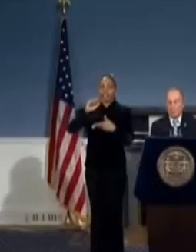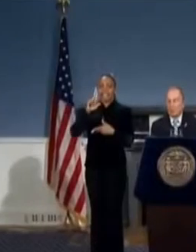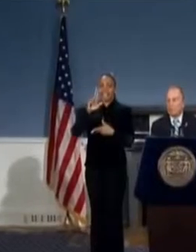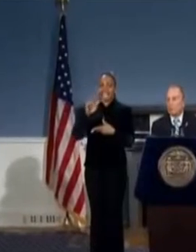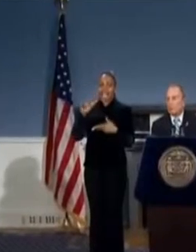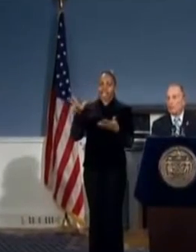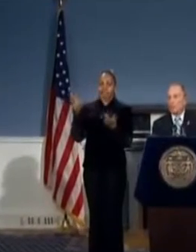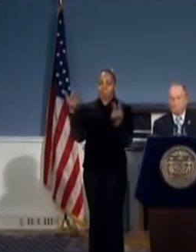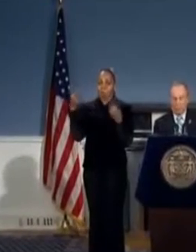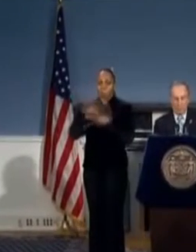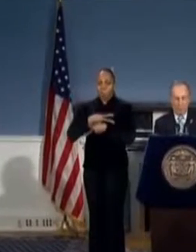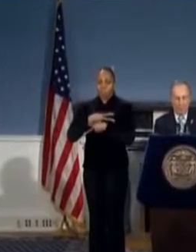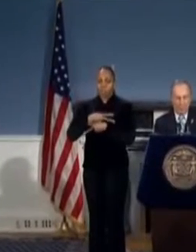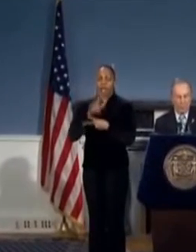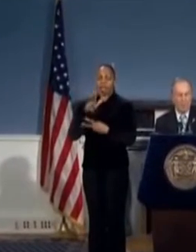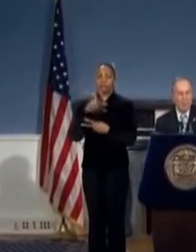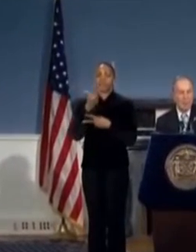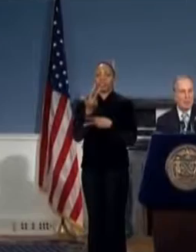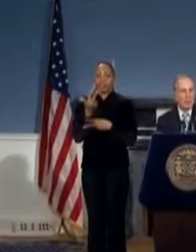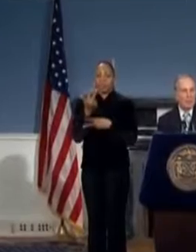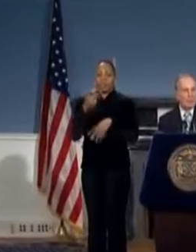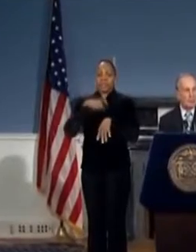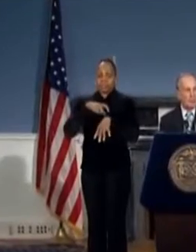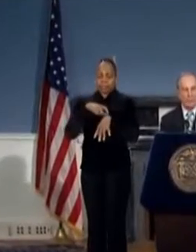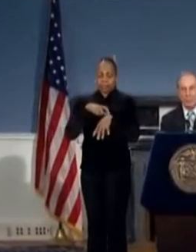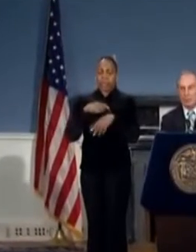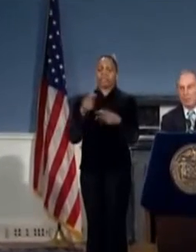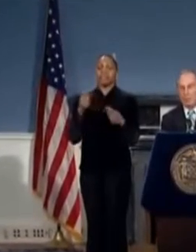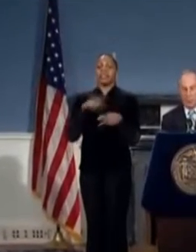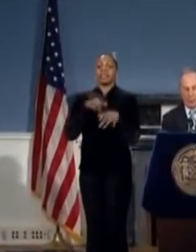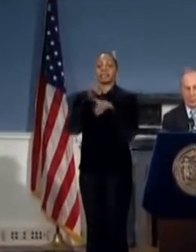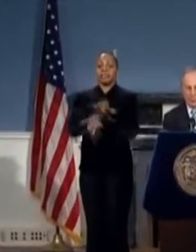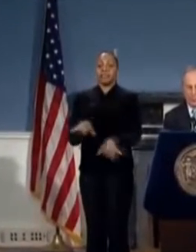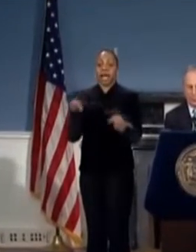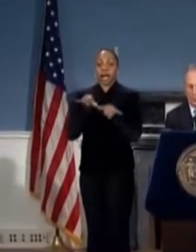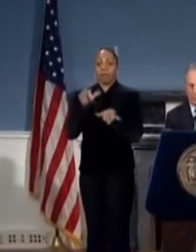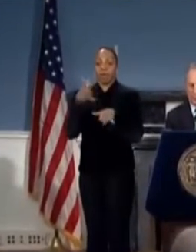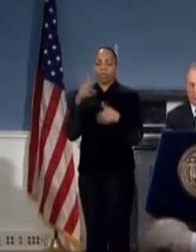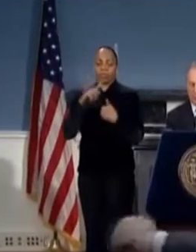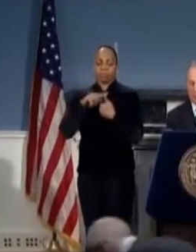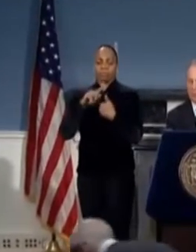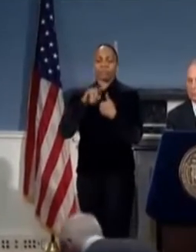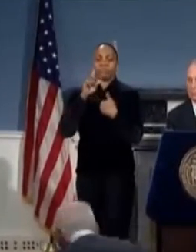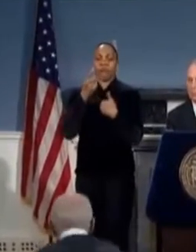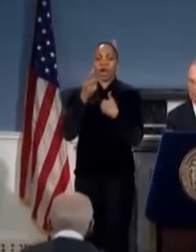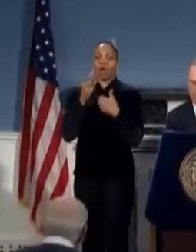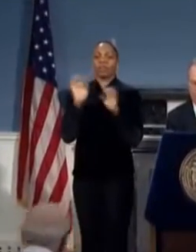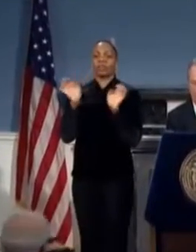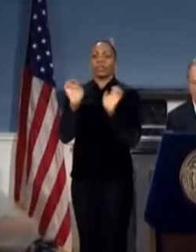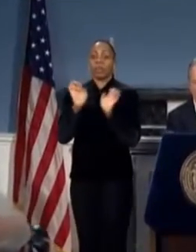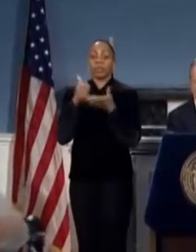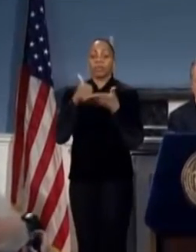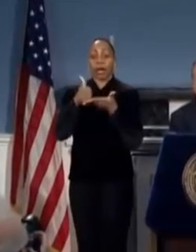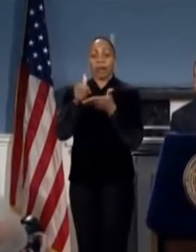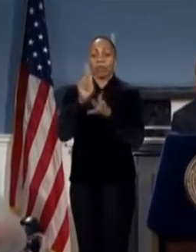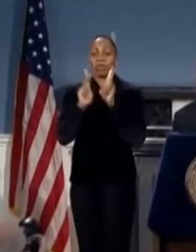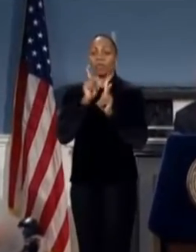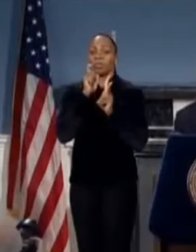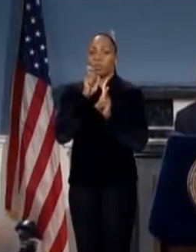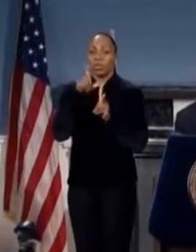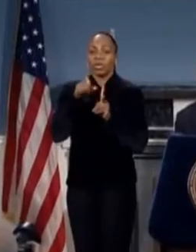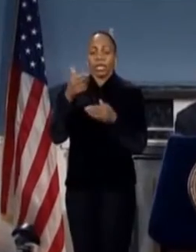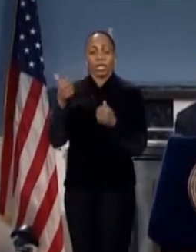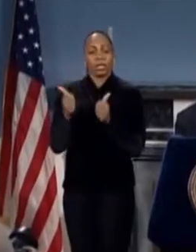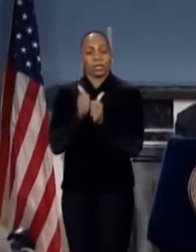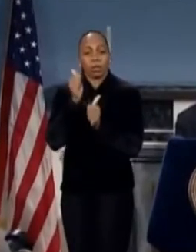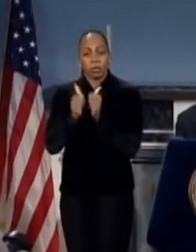New York. Ya consiguió que 21 compañías hayan reducido el nivel de sodio en los productos que fabrican o venden. El